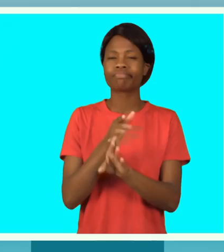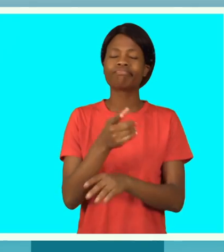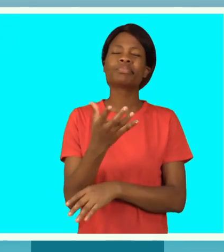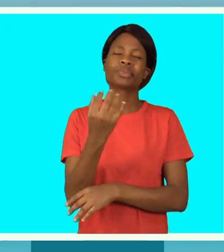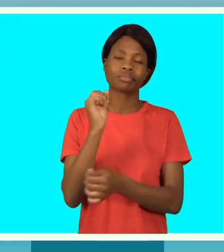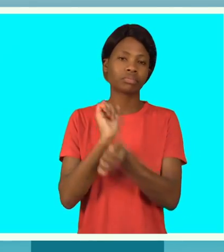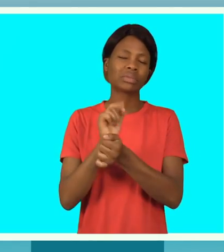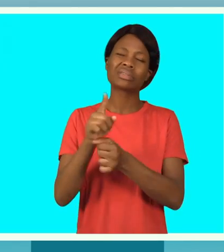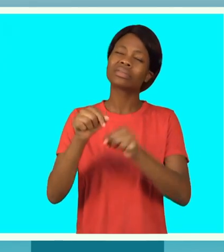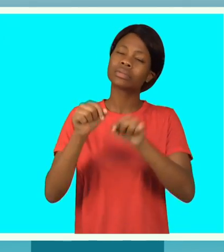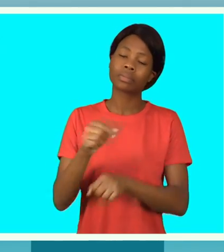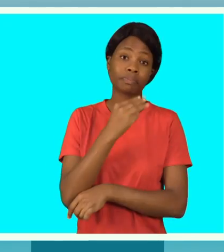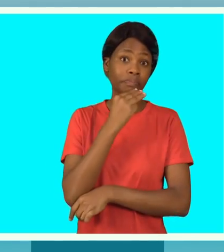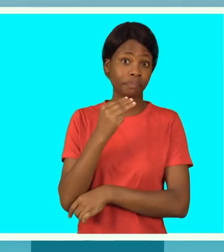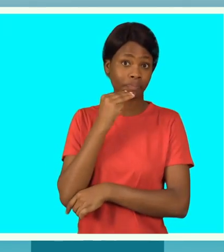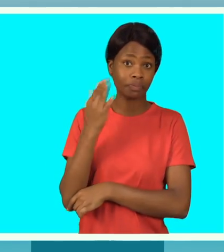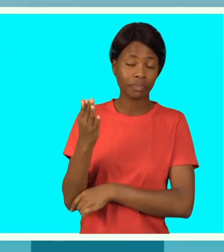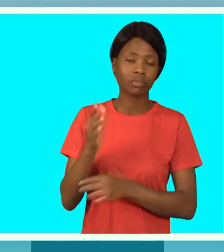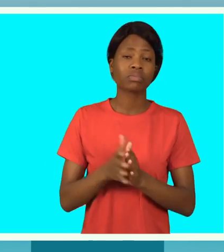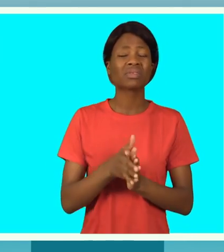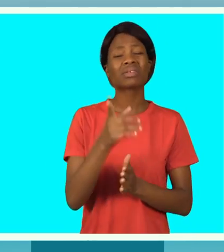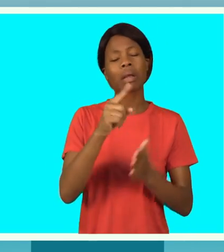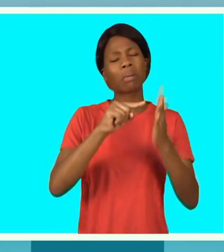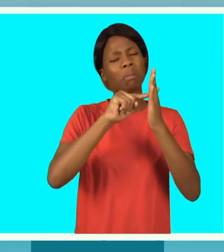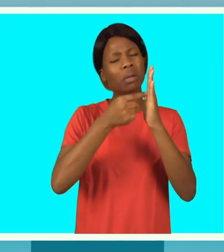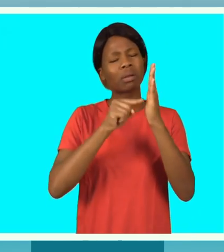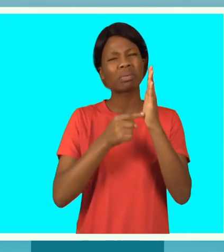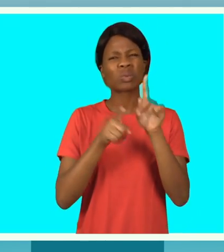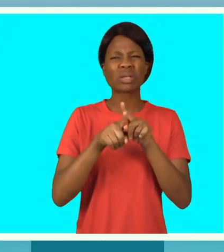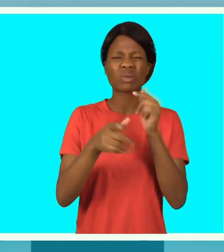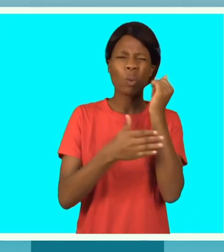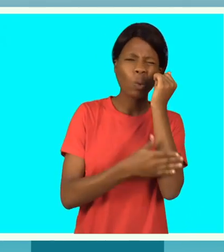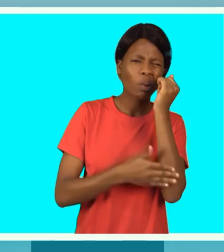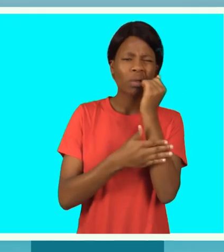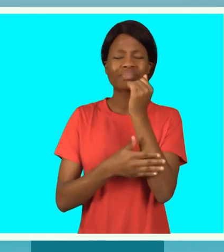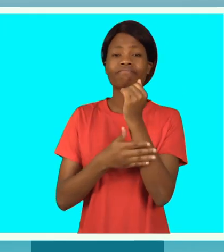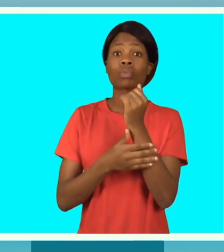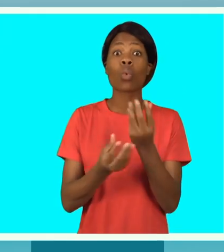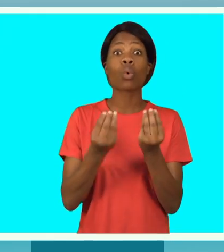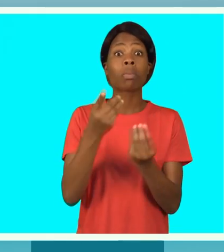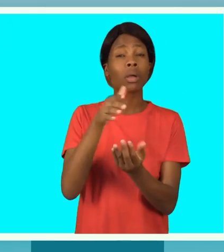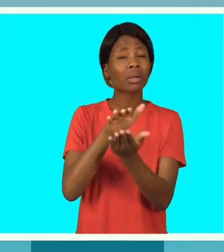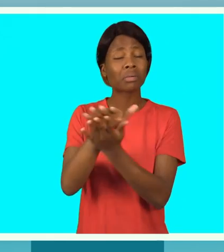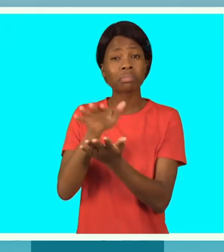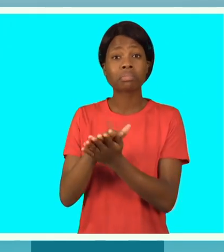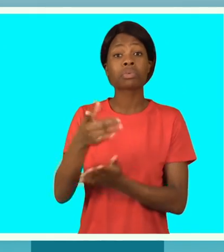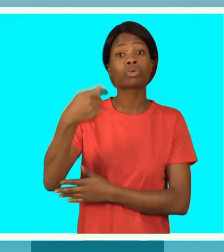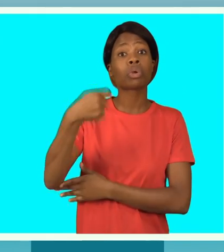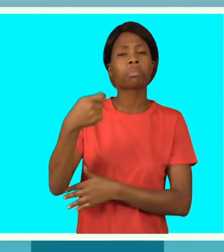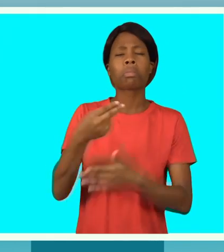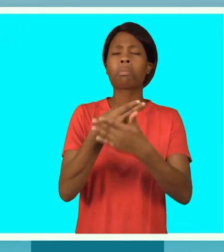Caso se confirme a violência, o praticante pode ser condenado à prisão, devendo a pena